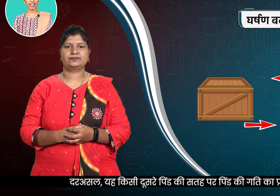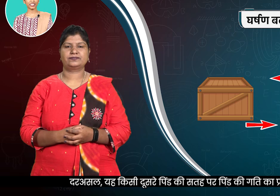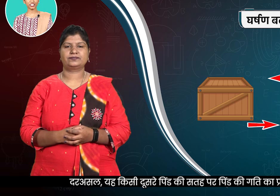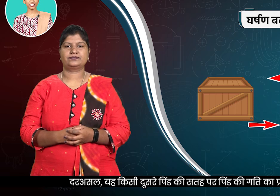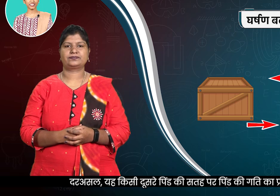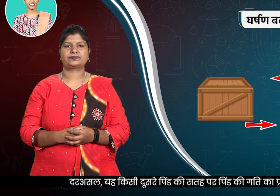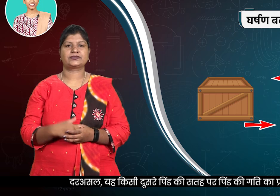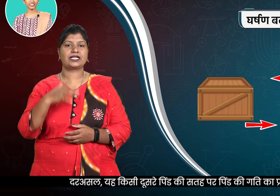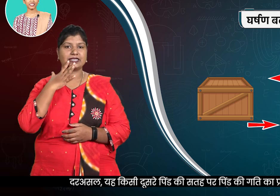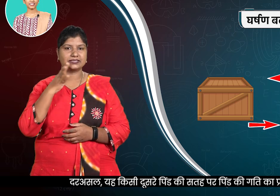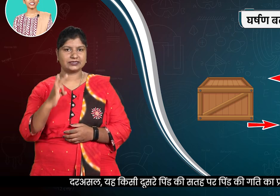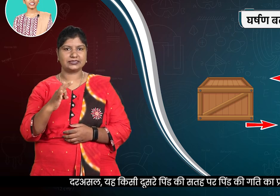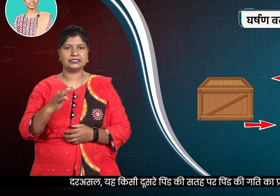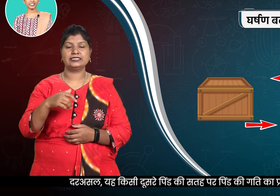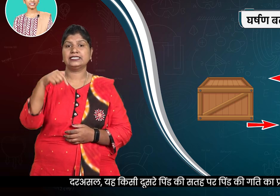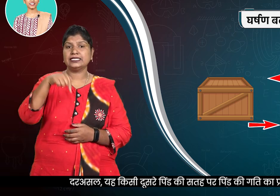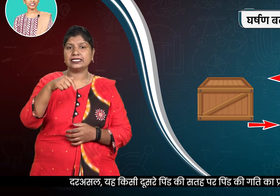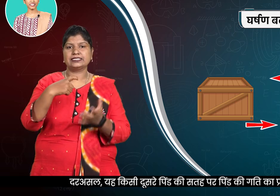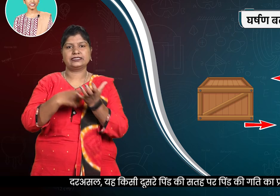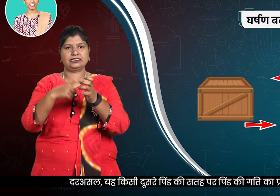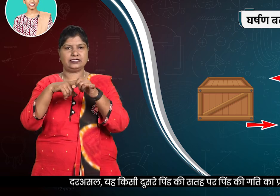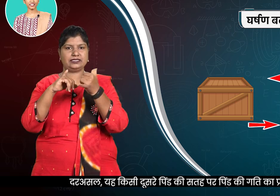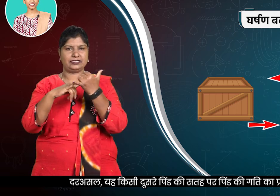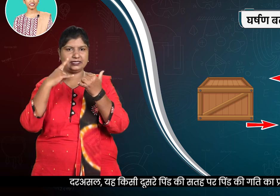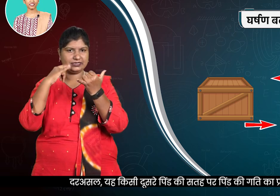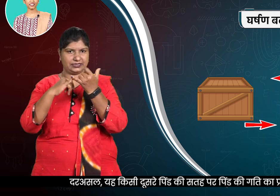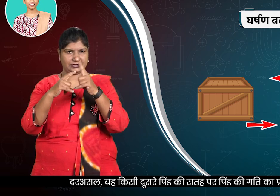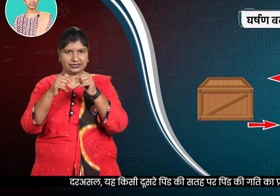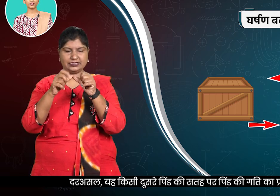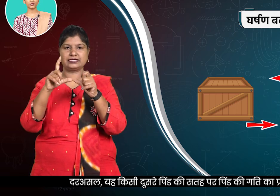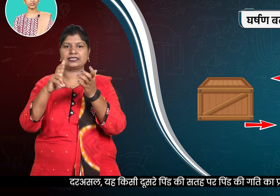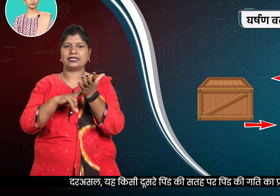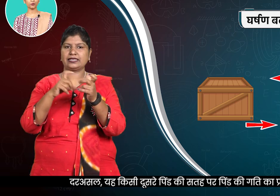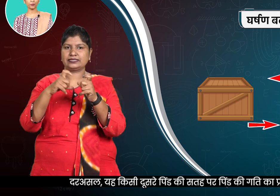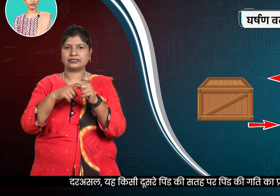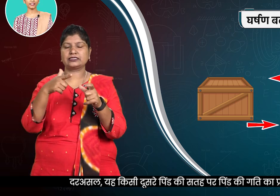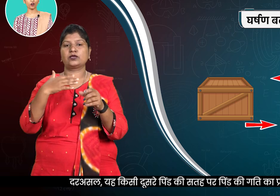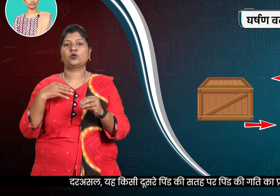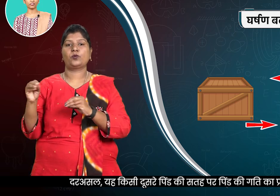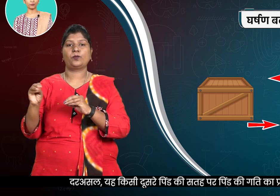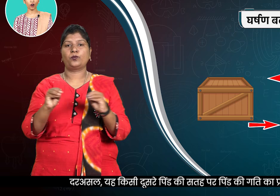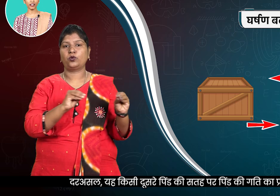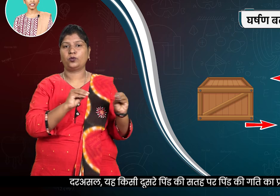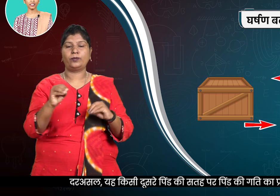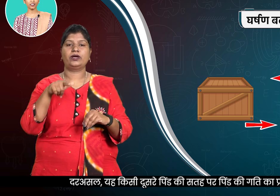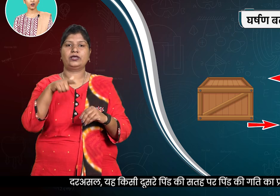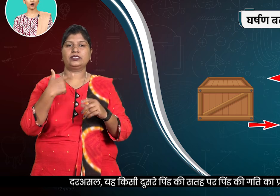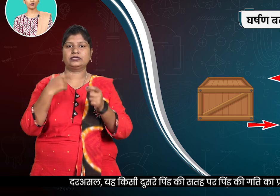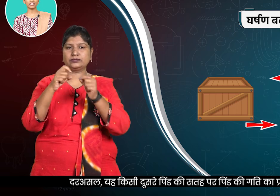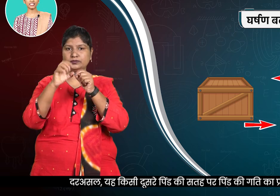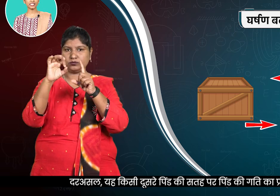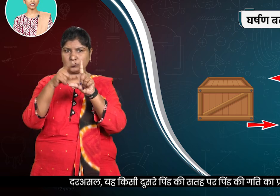तो वास्तव में ये किसी अन्य शरीर की सतह पर शरीर के आंदोलन के लिए प्रतिरोध है